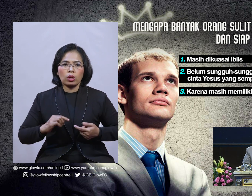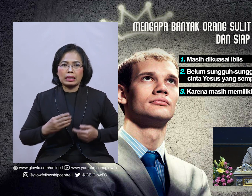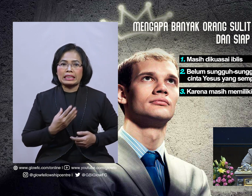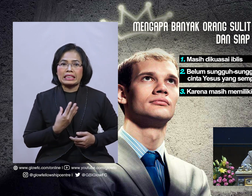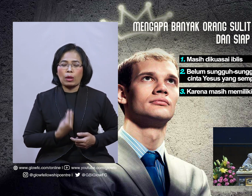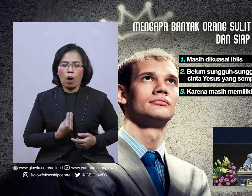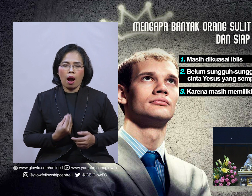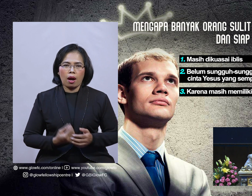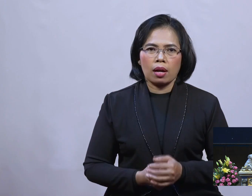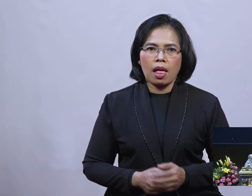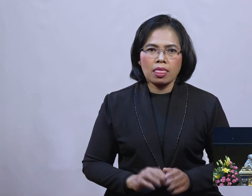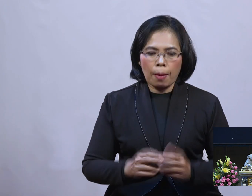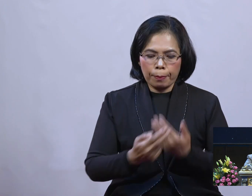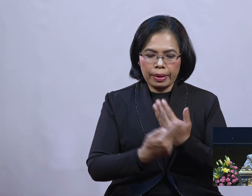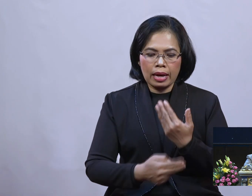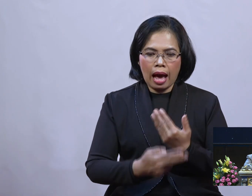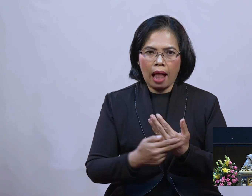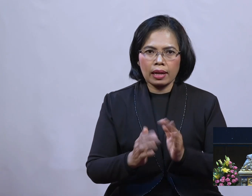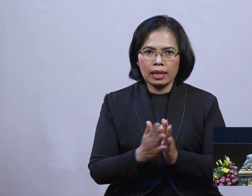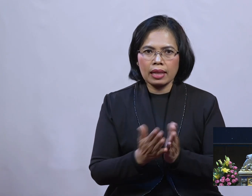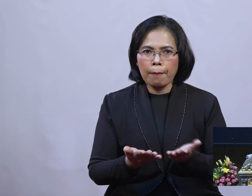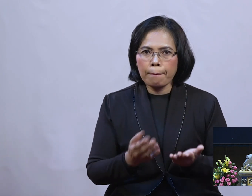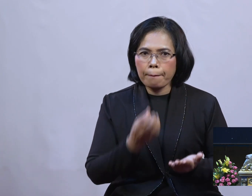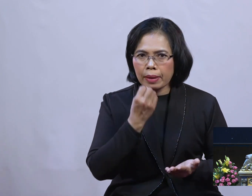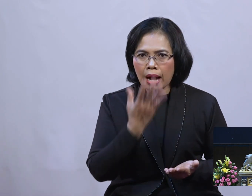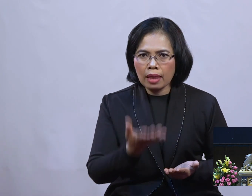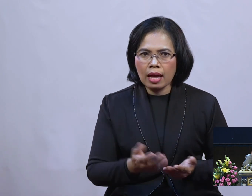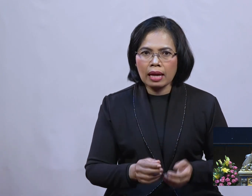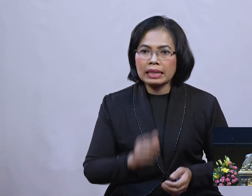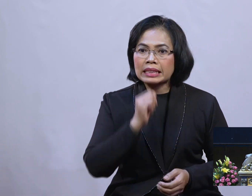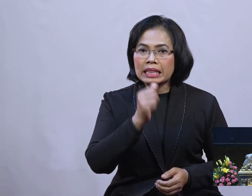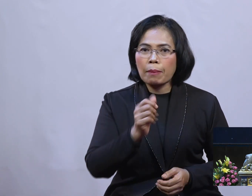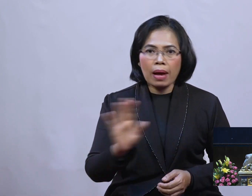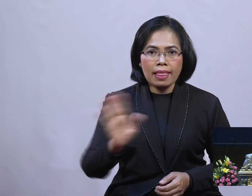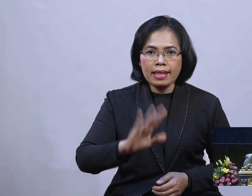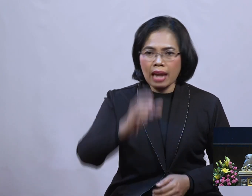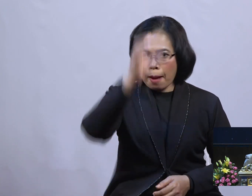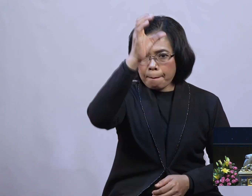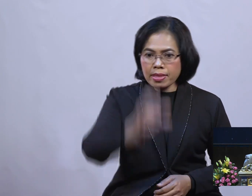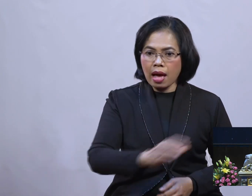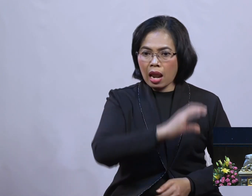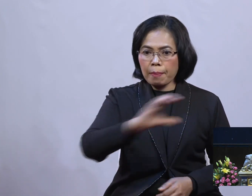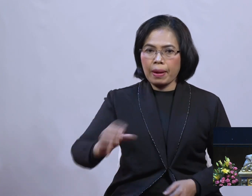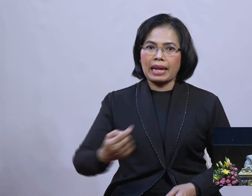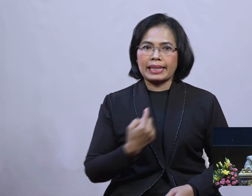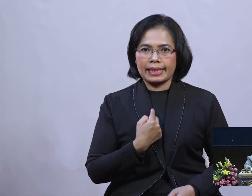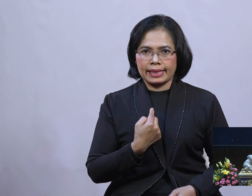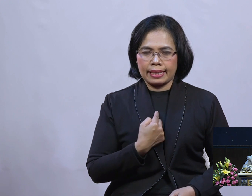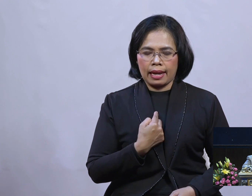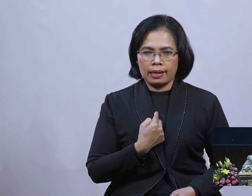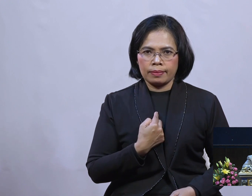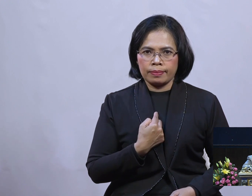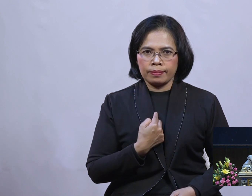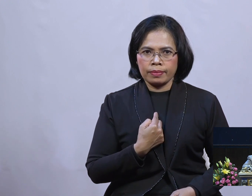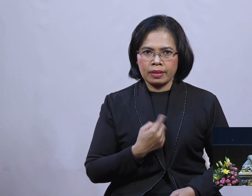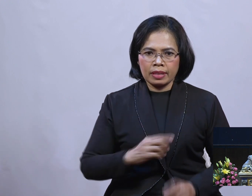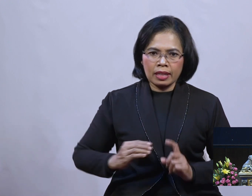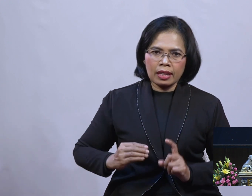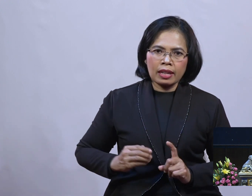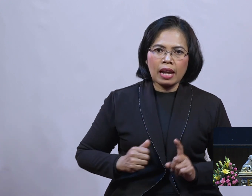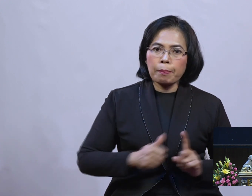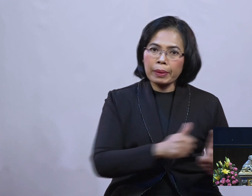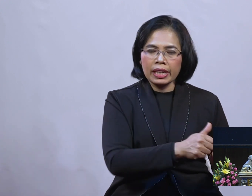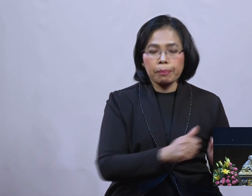Hai tapi Alkitab Perkasa Hai barangsiapa yang tidak menyalibkan dirinya dan